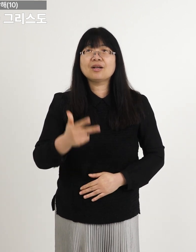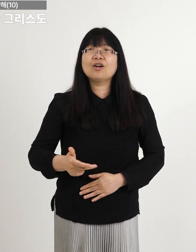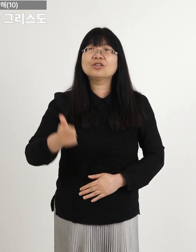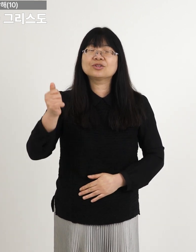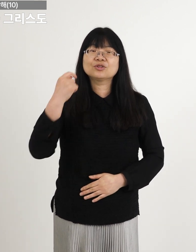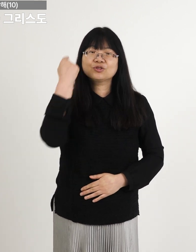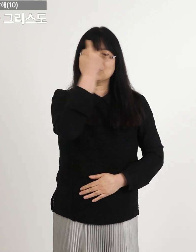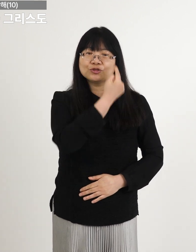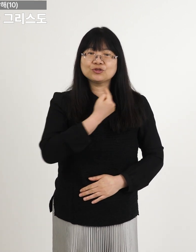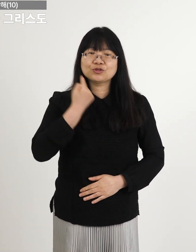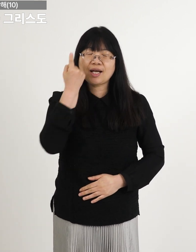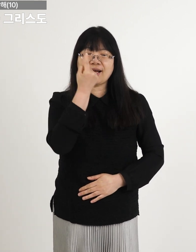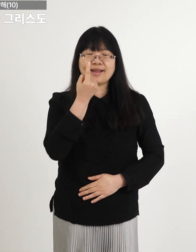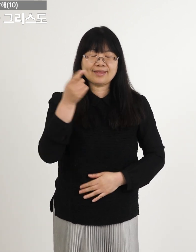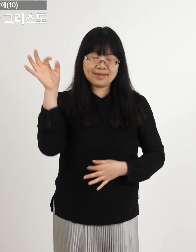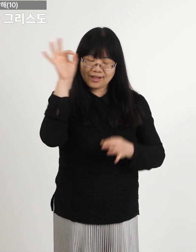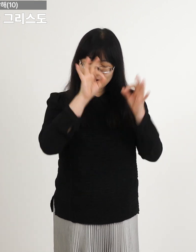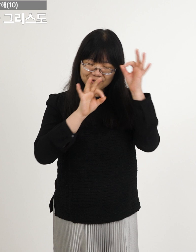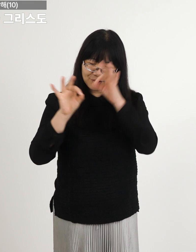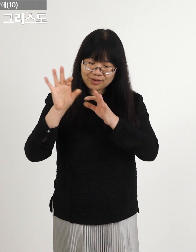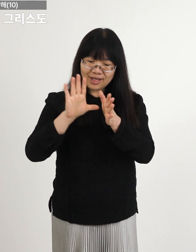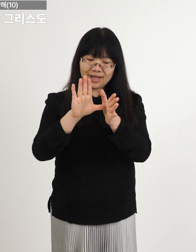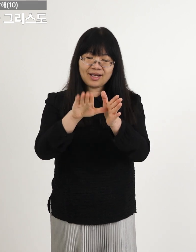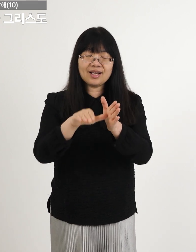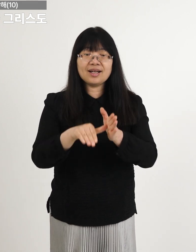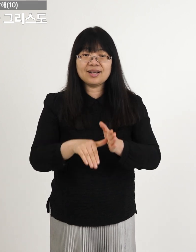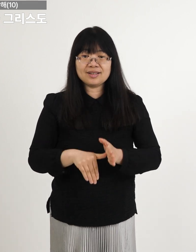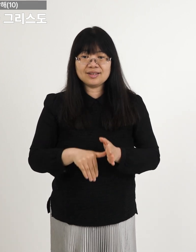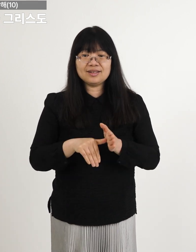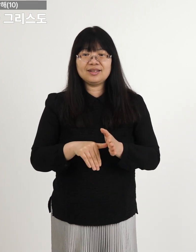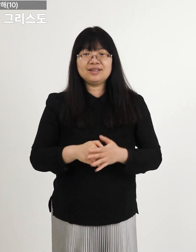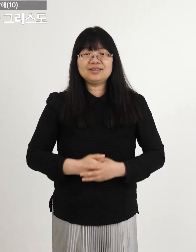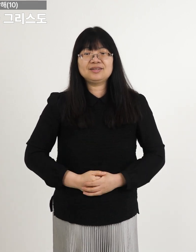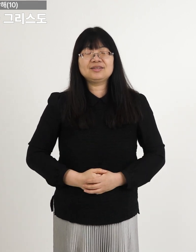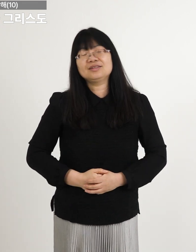주의 얼굴 구할 때